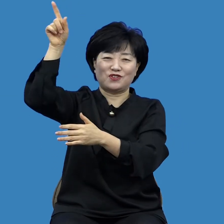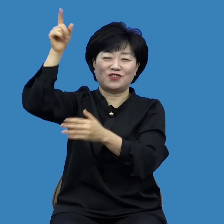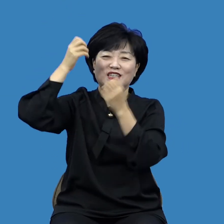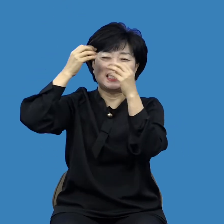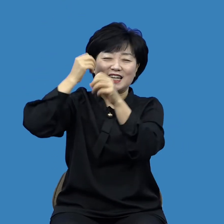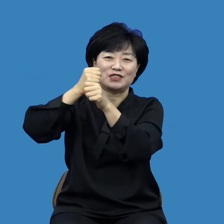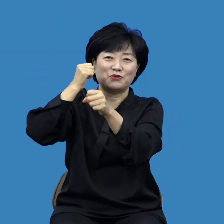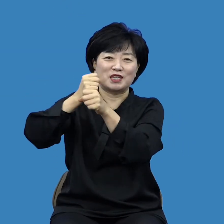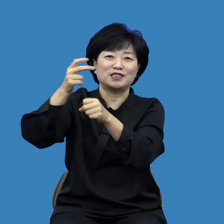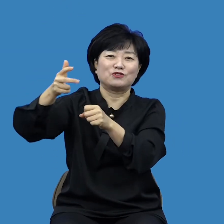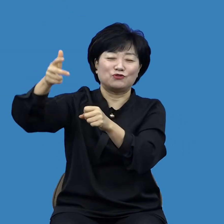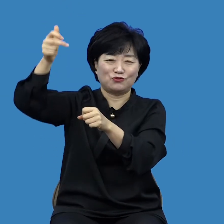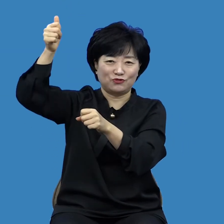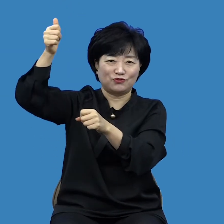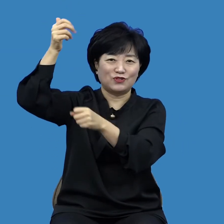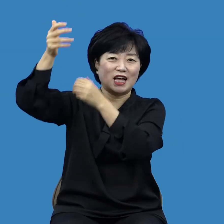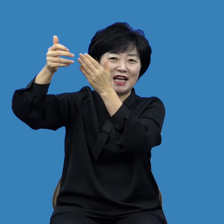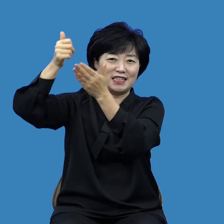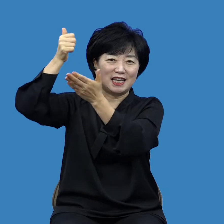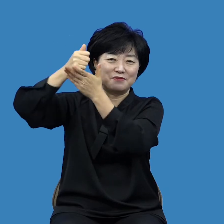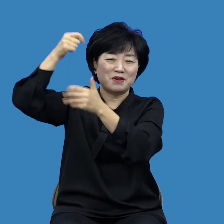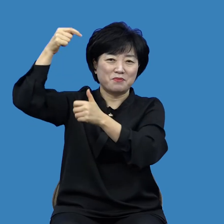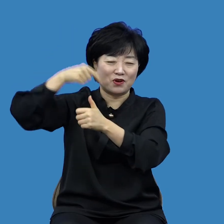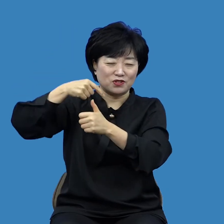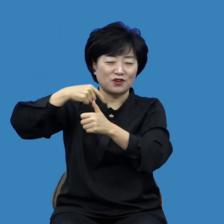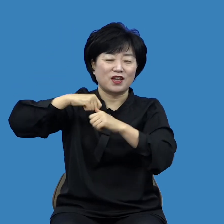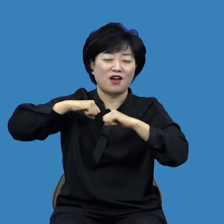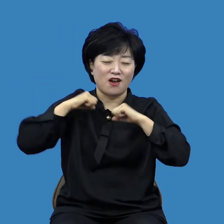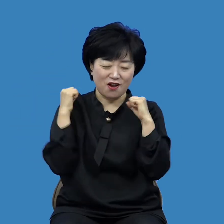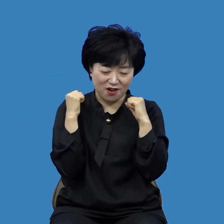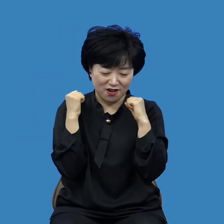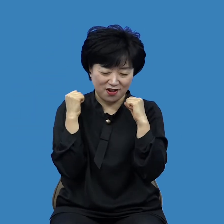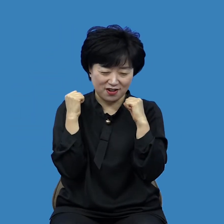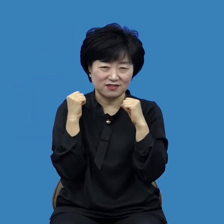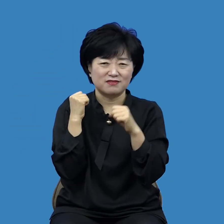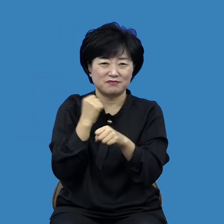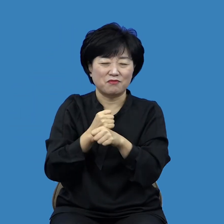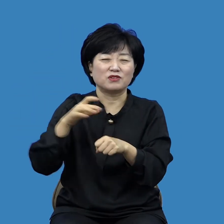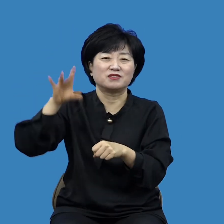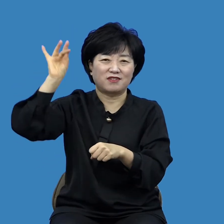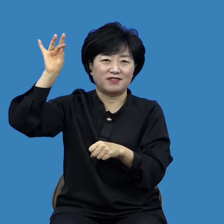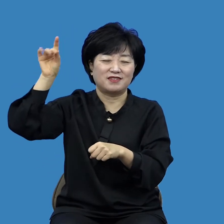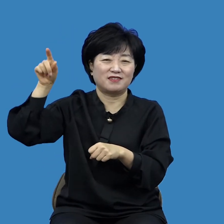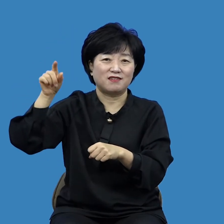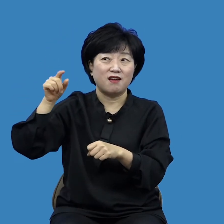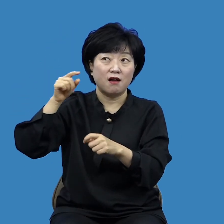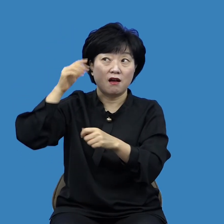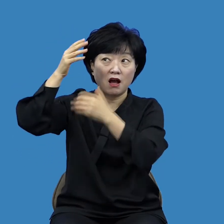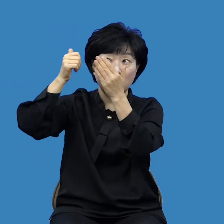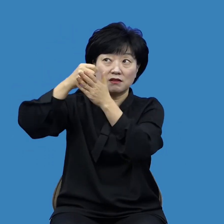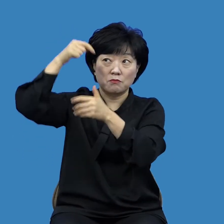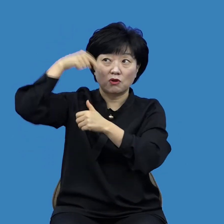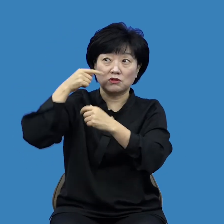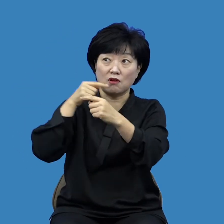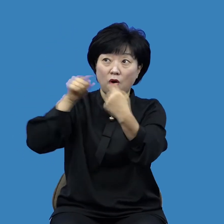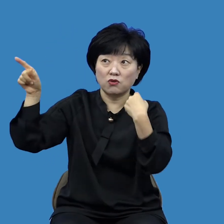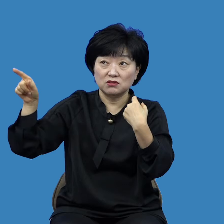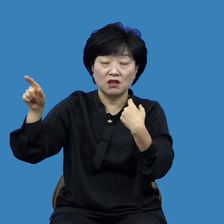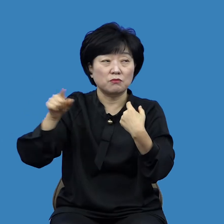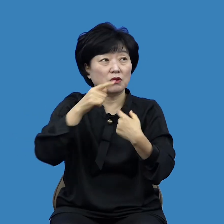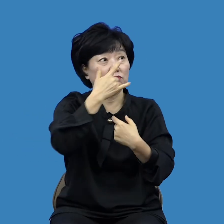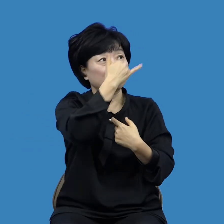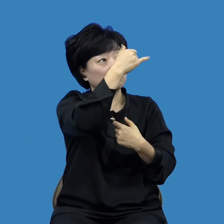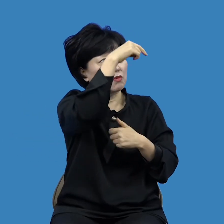창조하신 분. 그래서 하나님의 명령에 어긋난 거라면 그것은 주 안에서 부모님께 순종하는 것이 아니에요. 그것은 순종하지